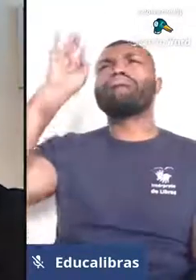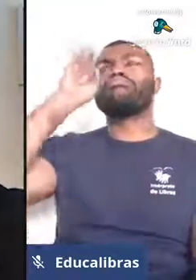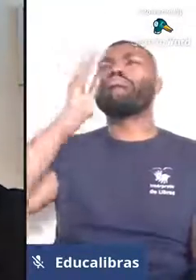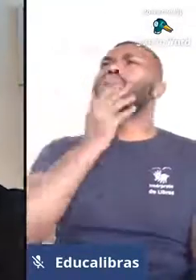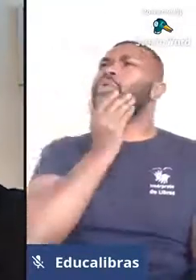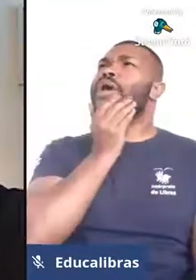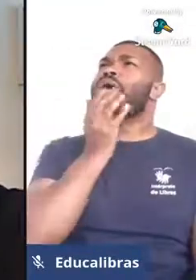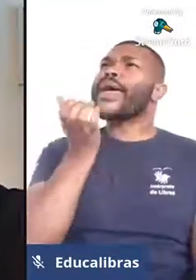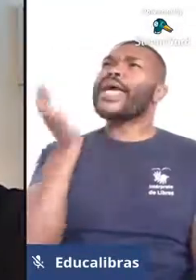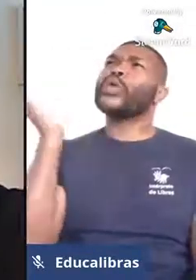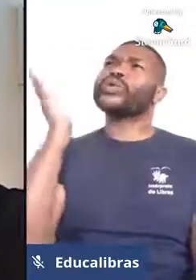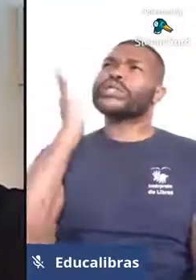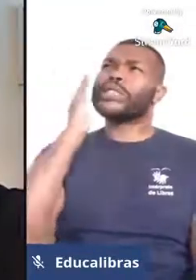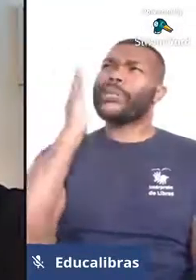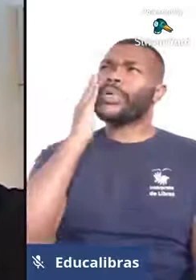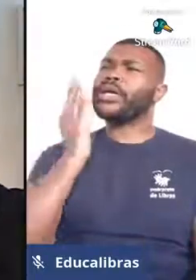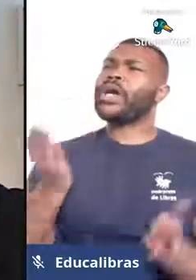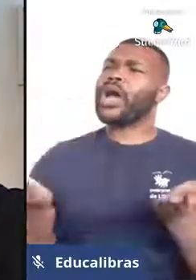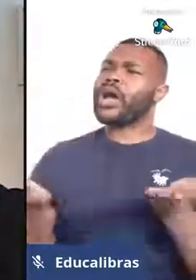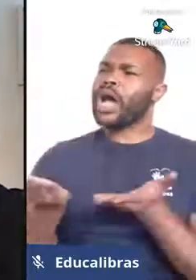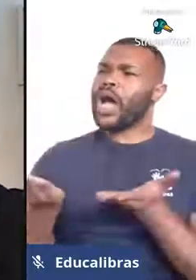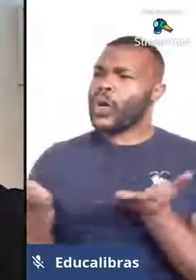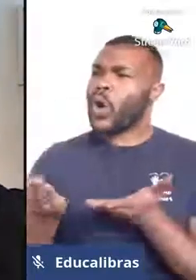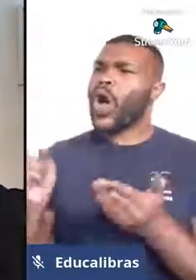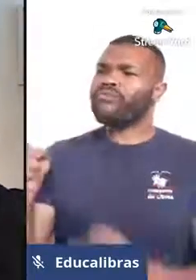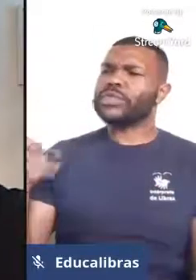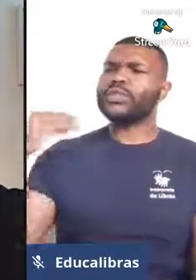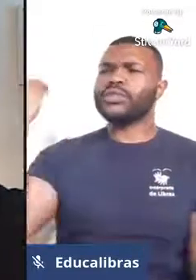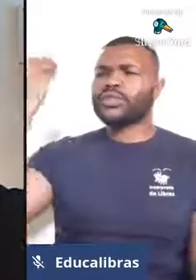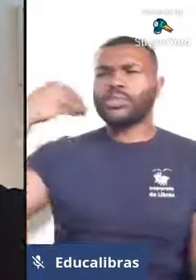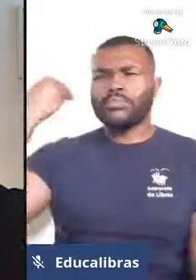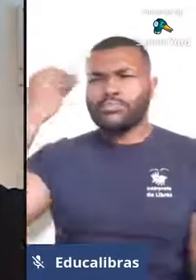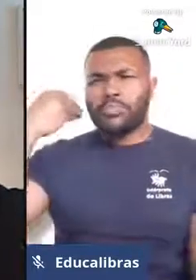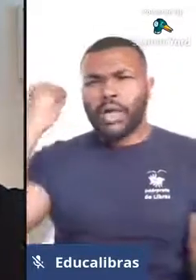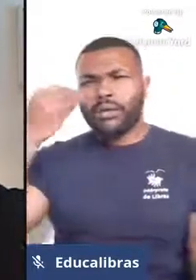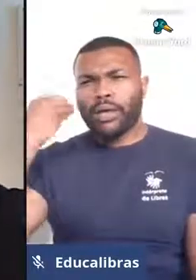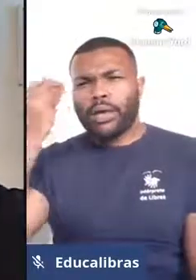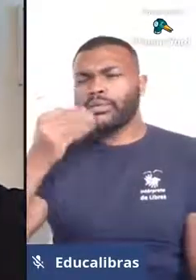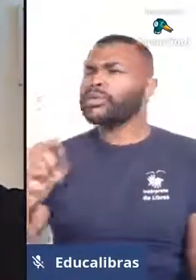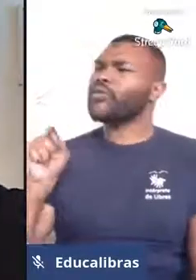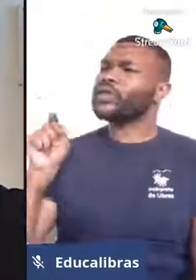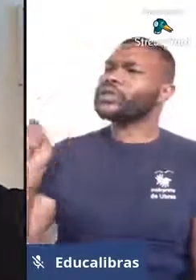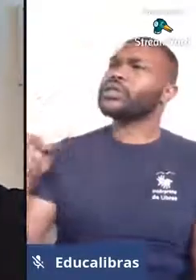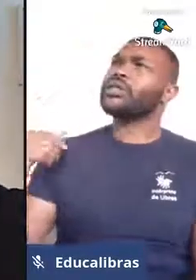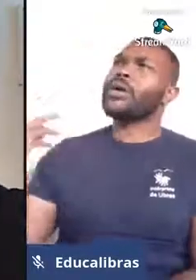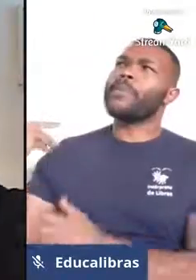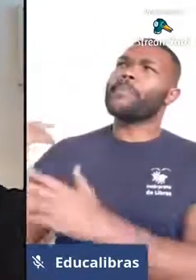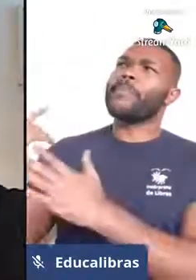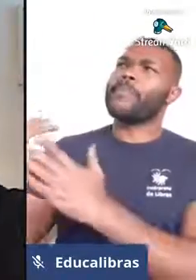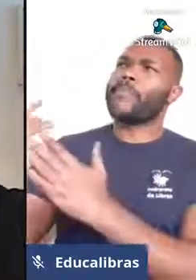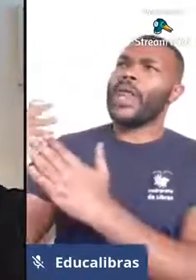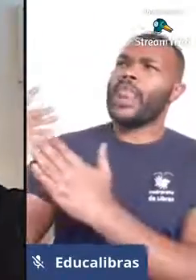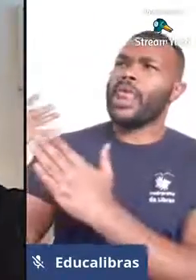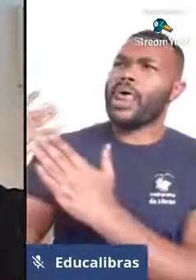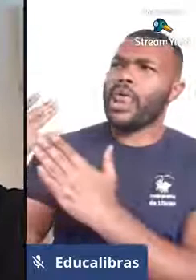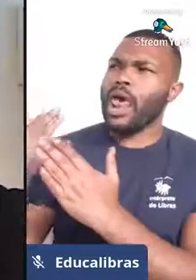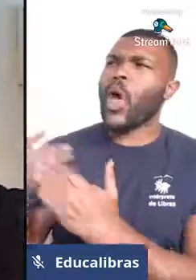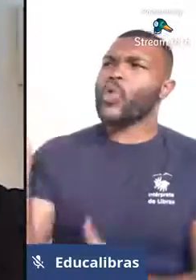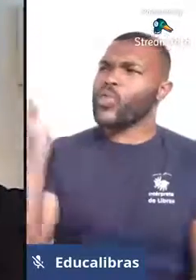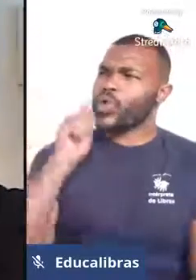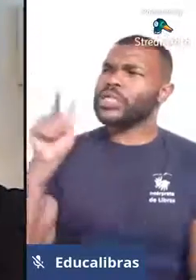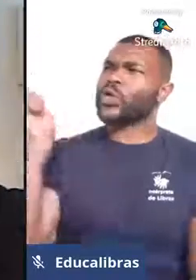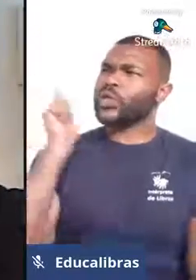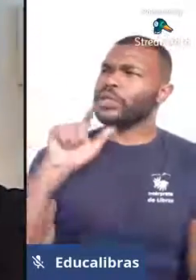né, agora com toda essa sua experiência, né, com todo esse seu histórico de conquistas e